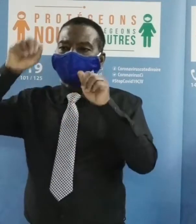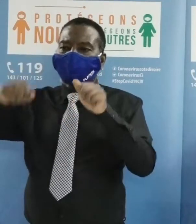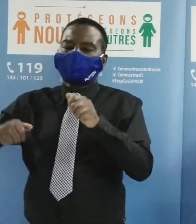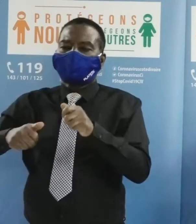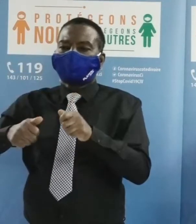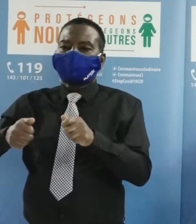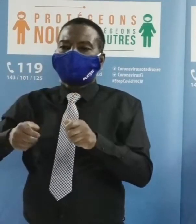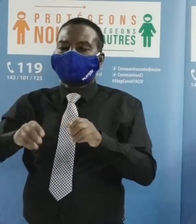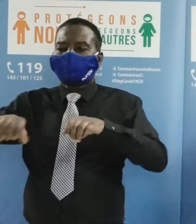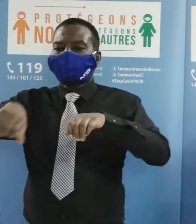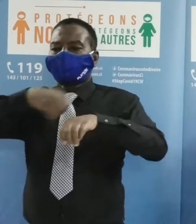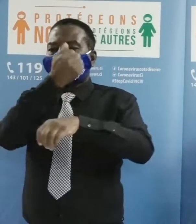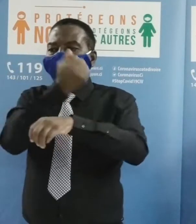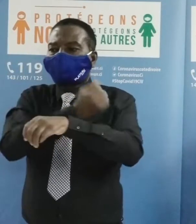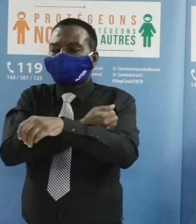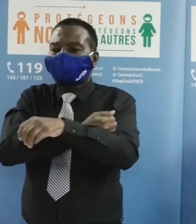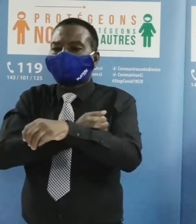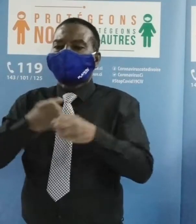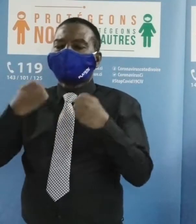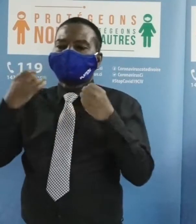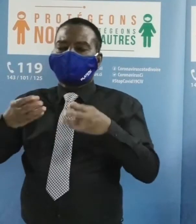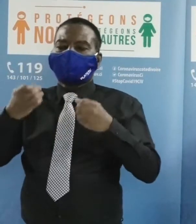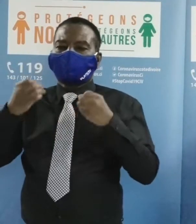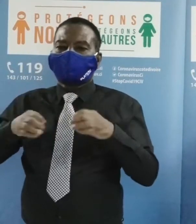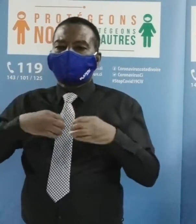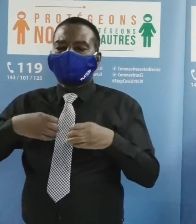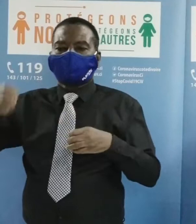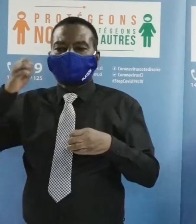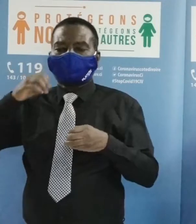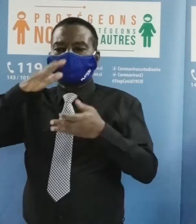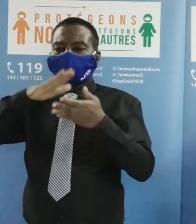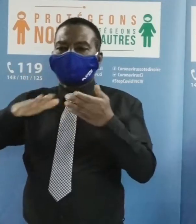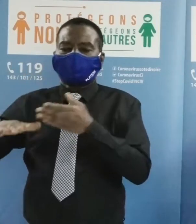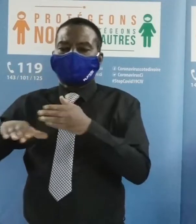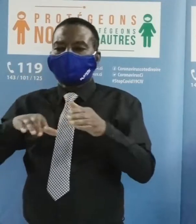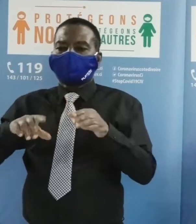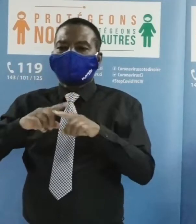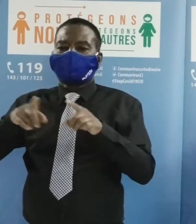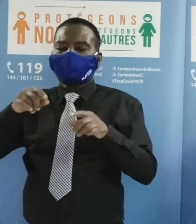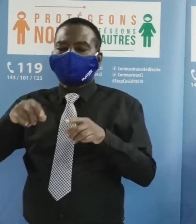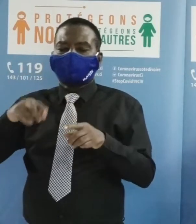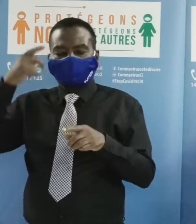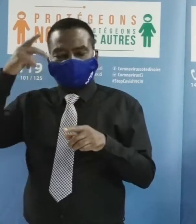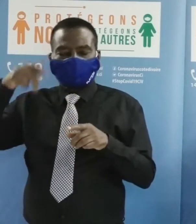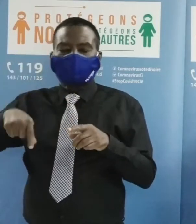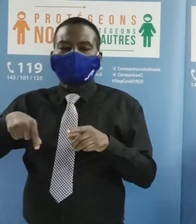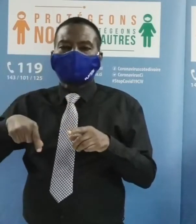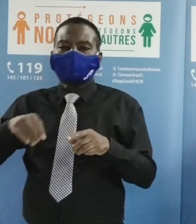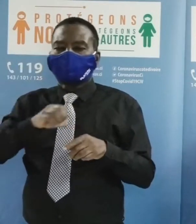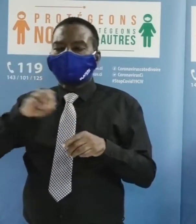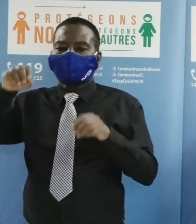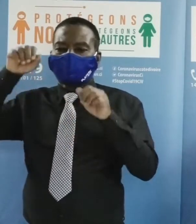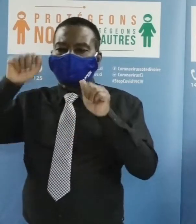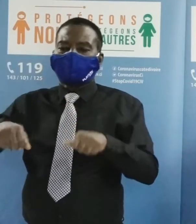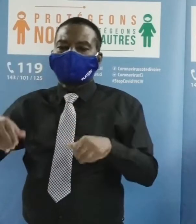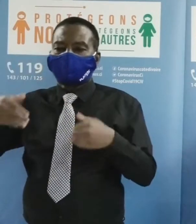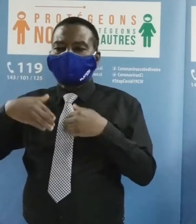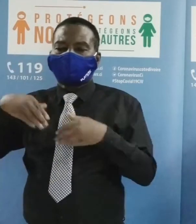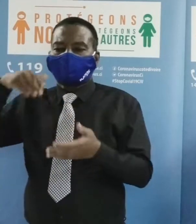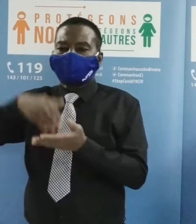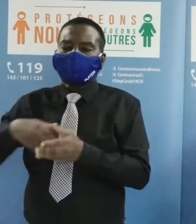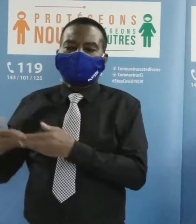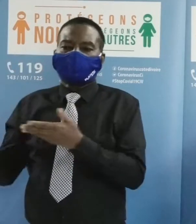publics des autorités beaucoup a été fait mais je pense que on peut encore apporter